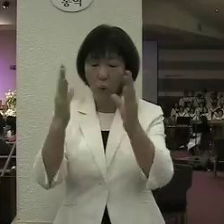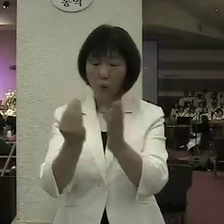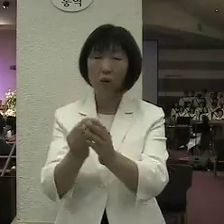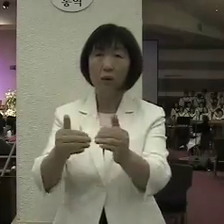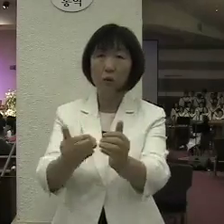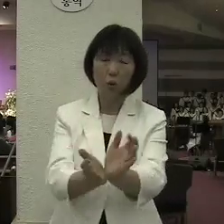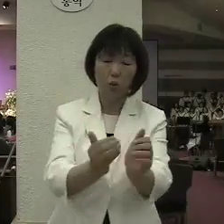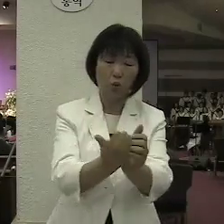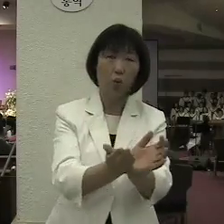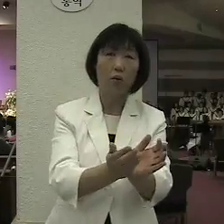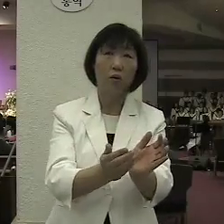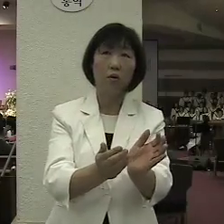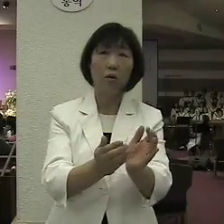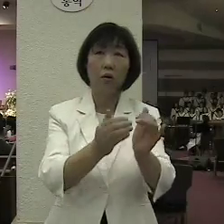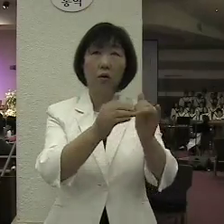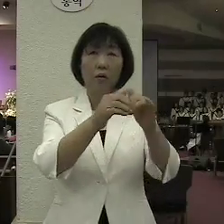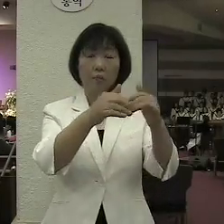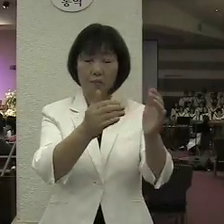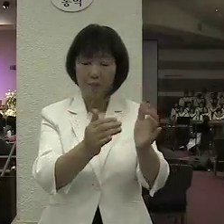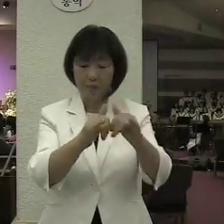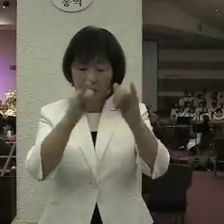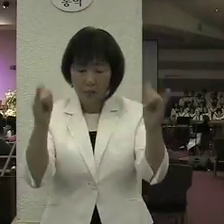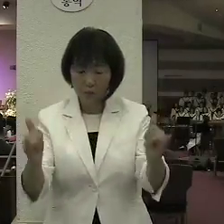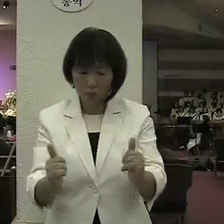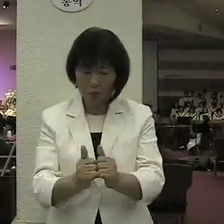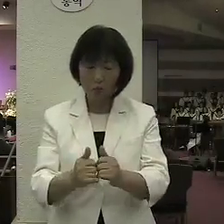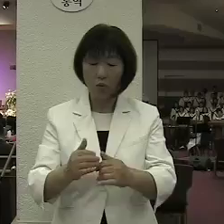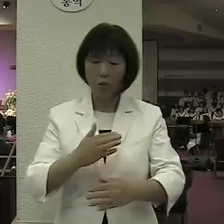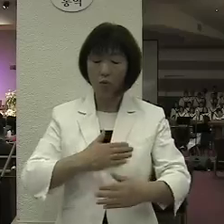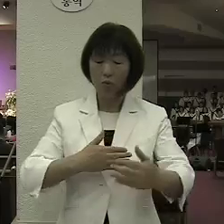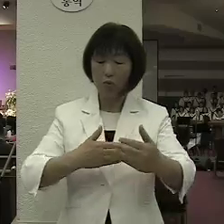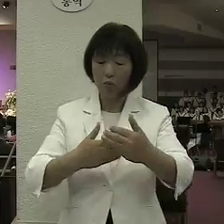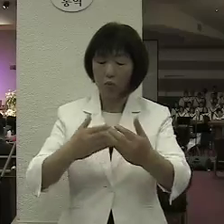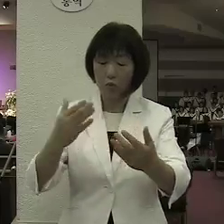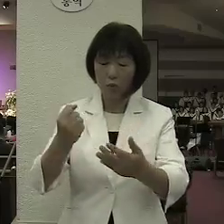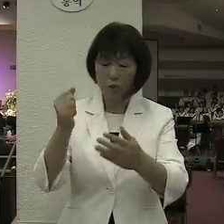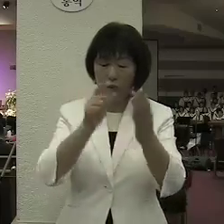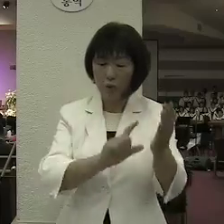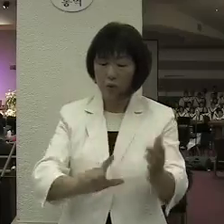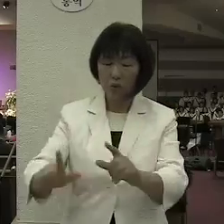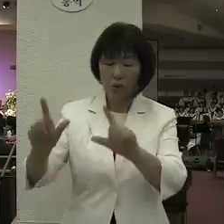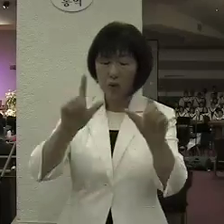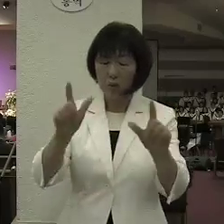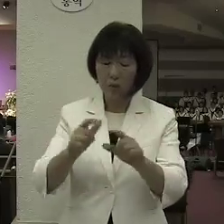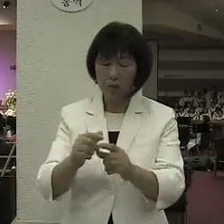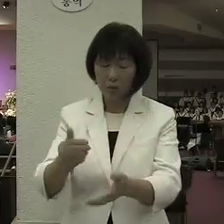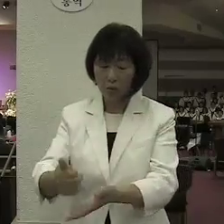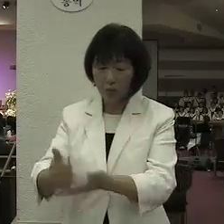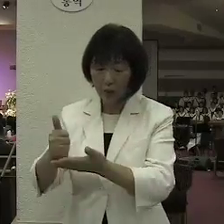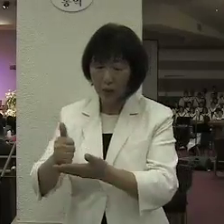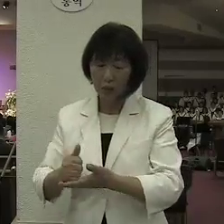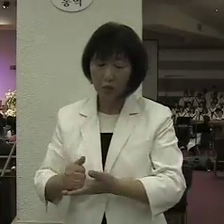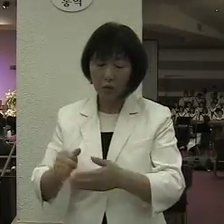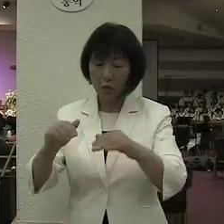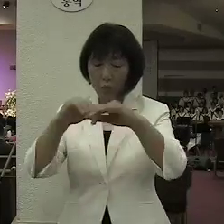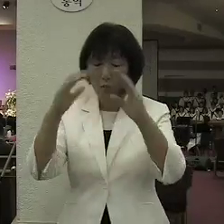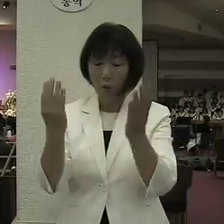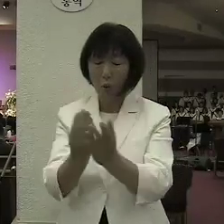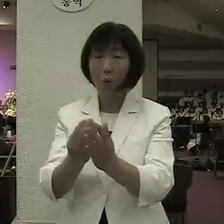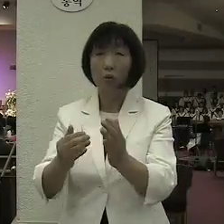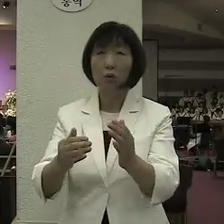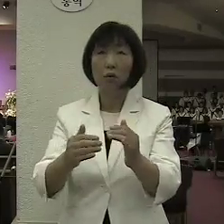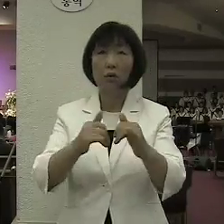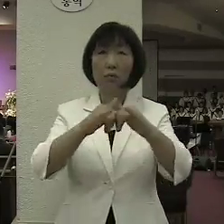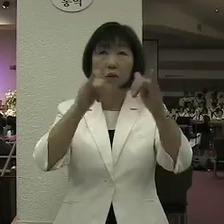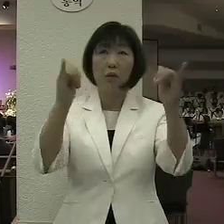온 세상 가운데 구원받을 사람들을 위해 부활하신 주님인 것을 우리에게 가리키면서 그렇다면